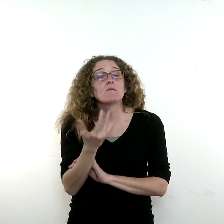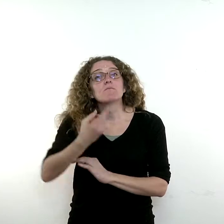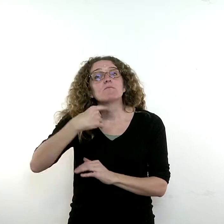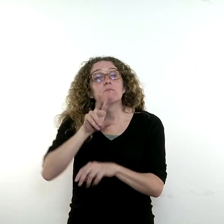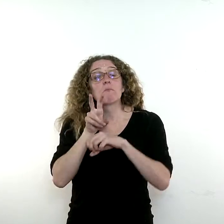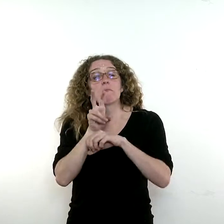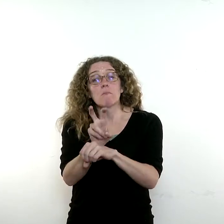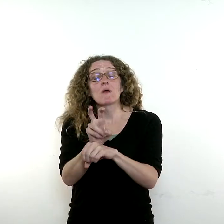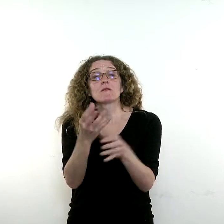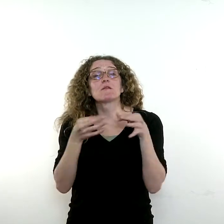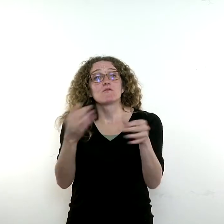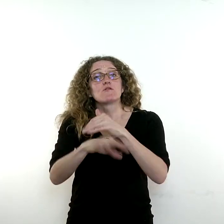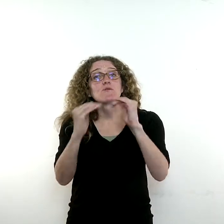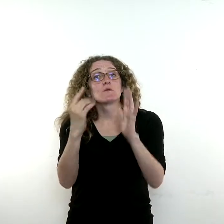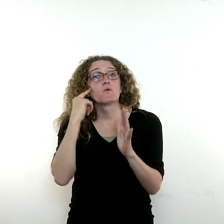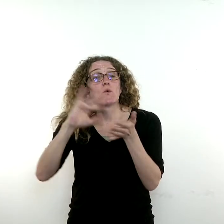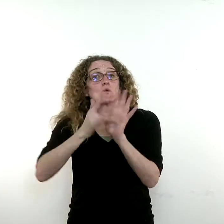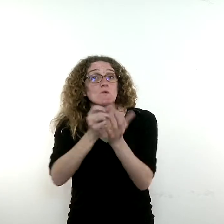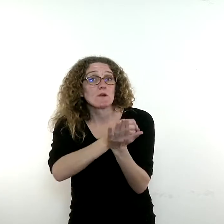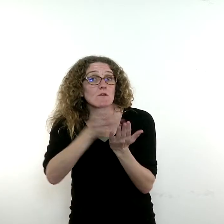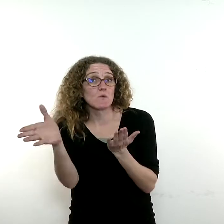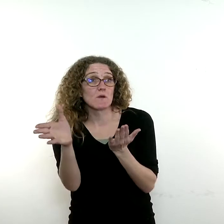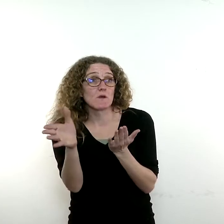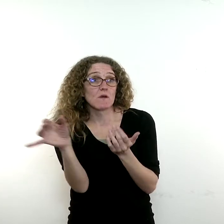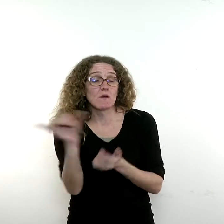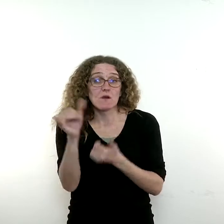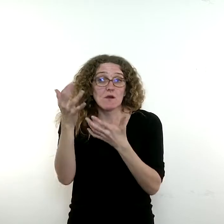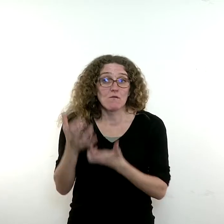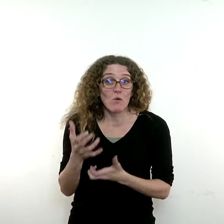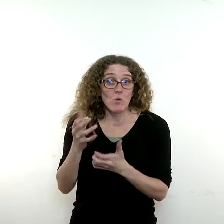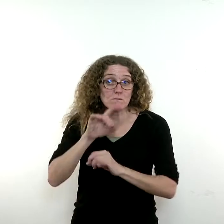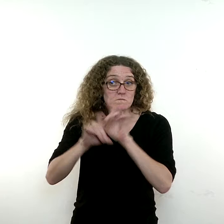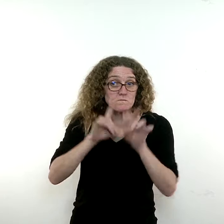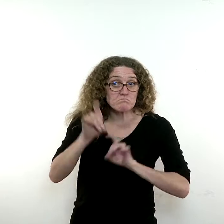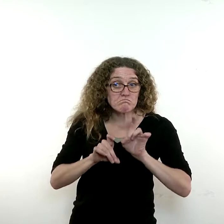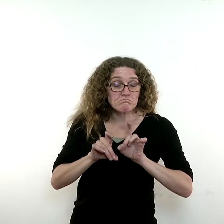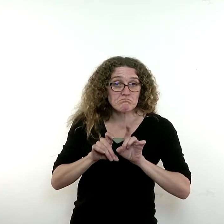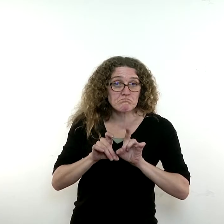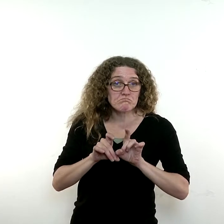tous à titre gratuit, qui demande des précisions auprès du rapporteur Gérard Castres.